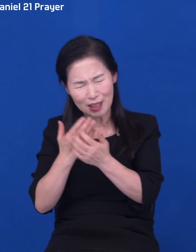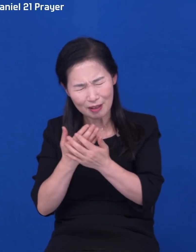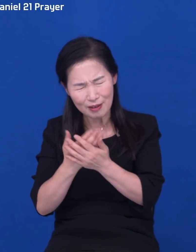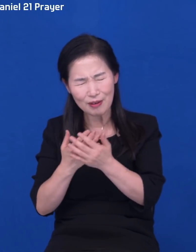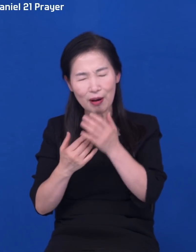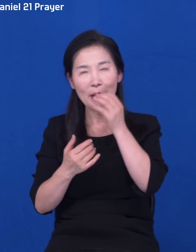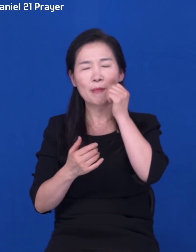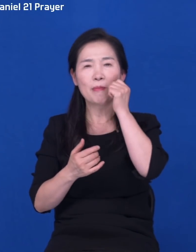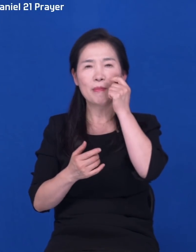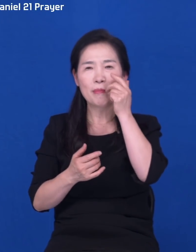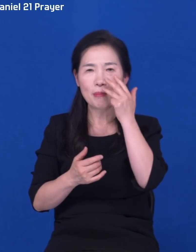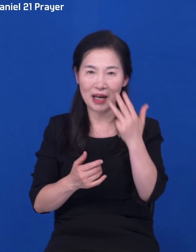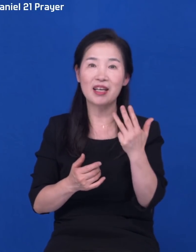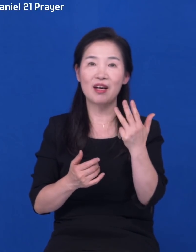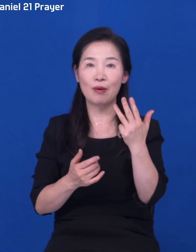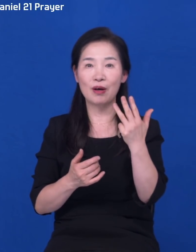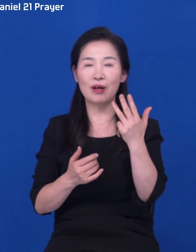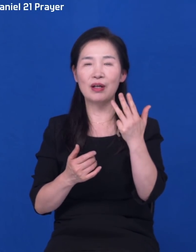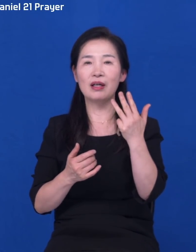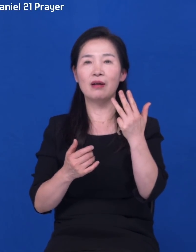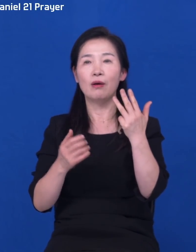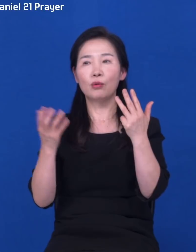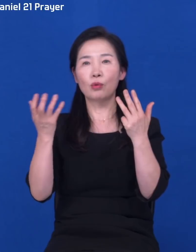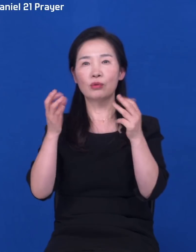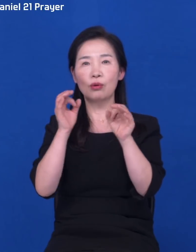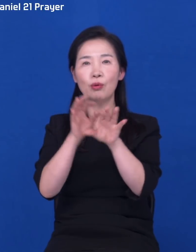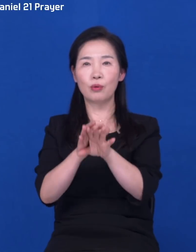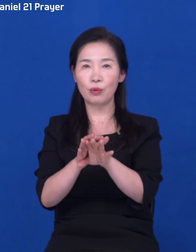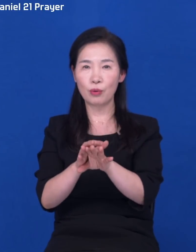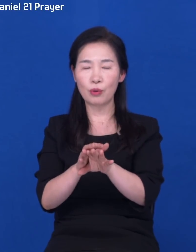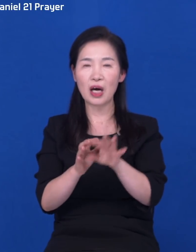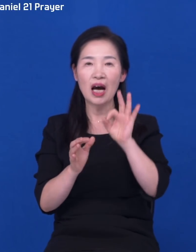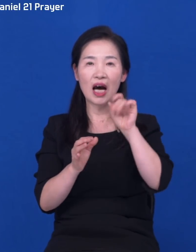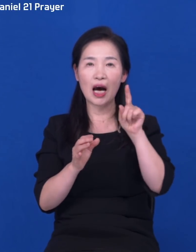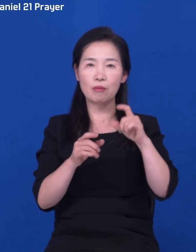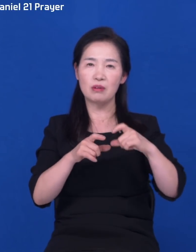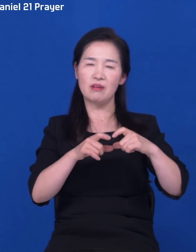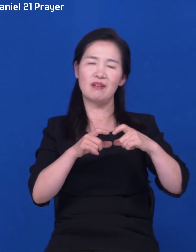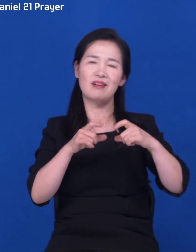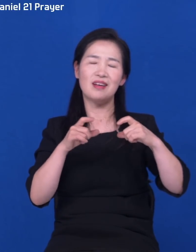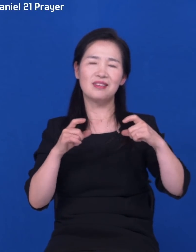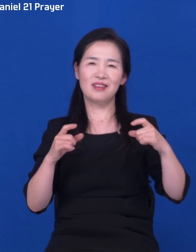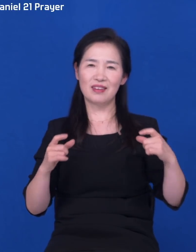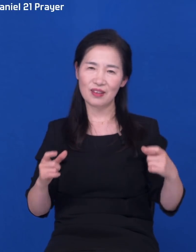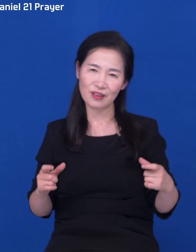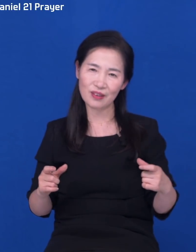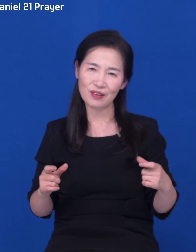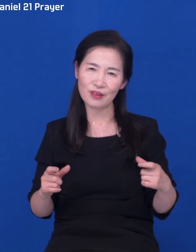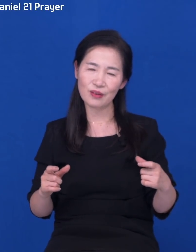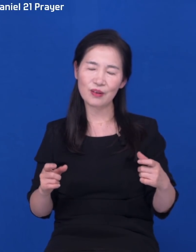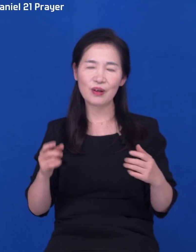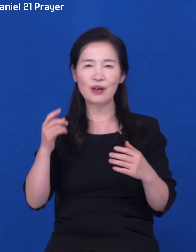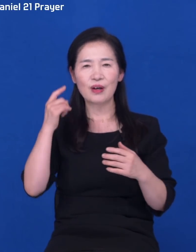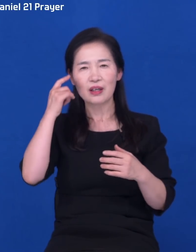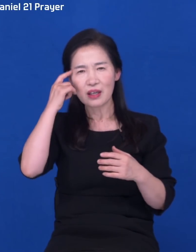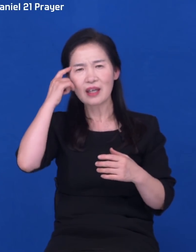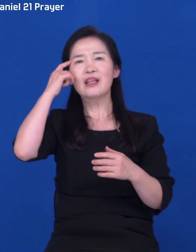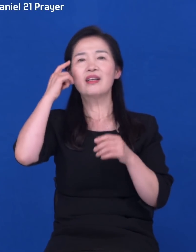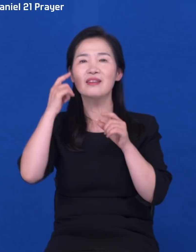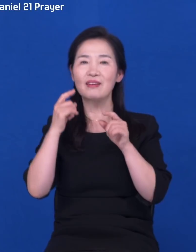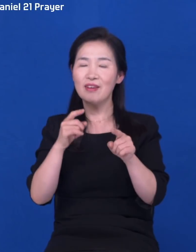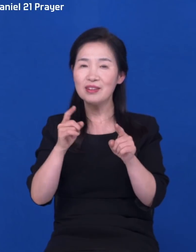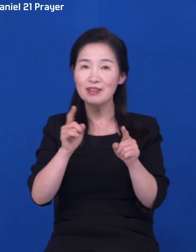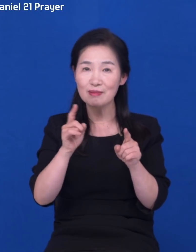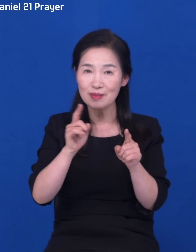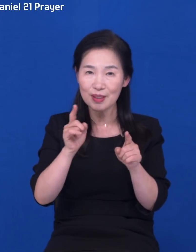있다가 통증이 어느 순간 다시 오지 않았는데 암은 더 늘어났다는 거예요. 그래서 깨닫게 된 게 있어요.